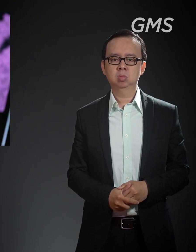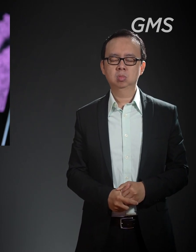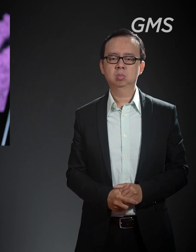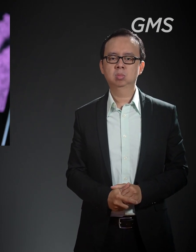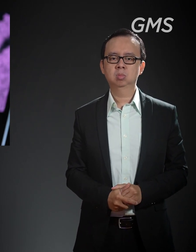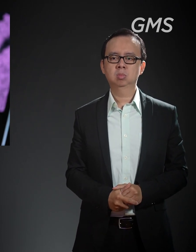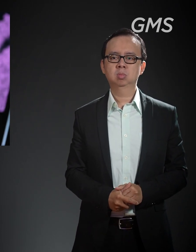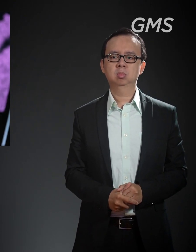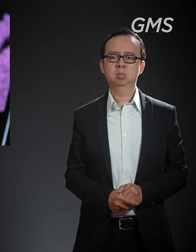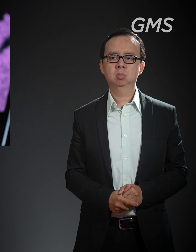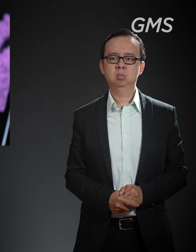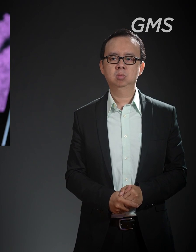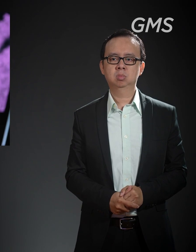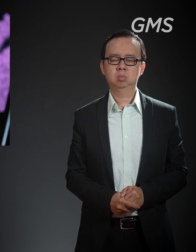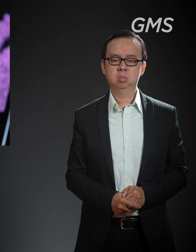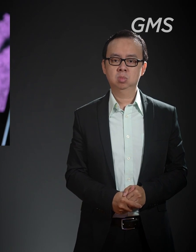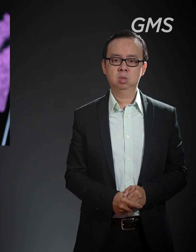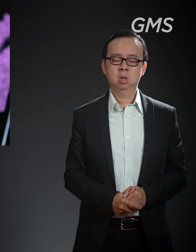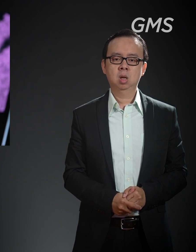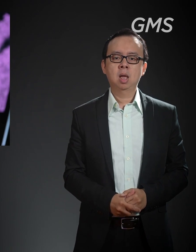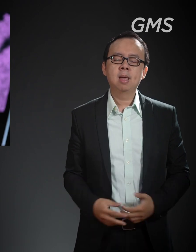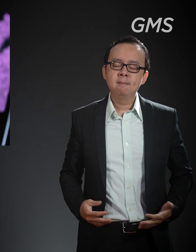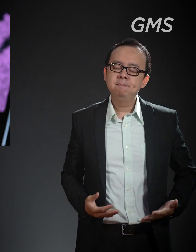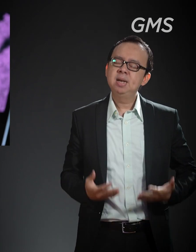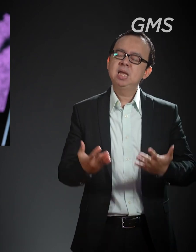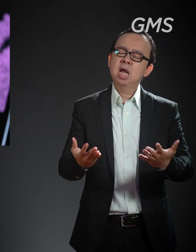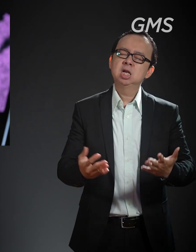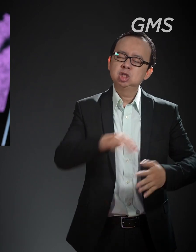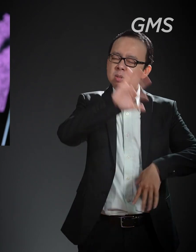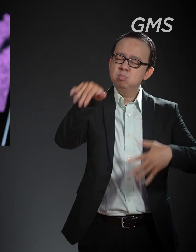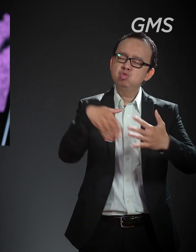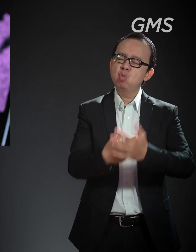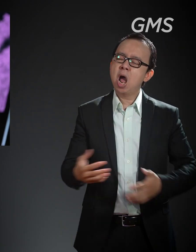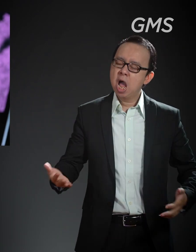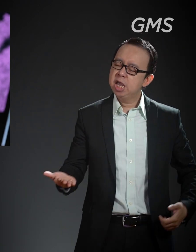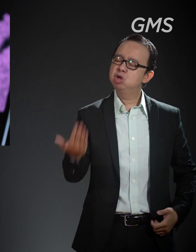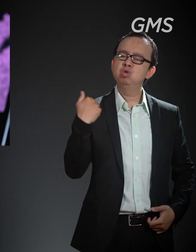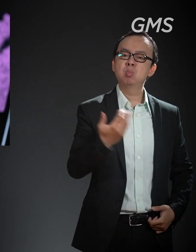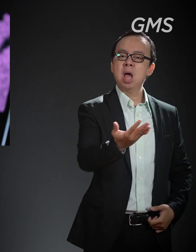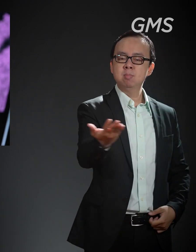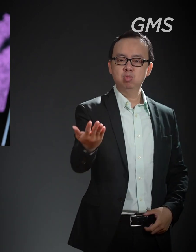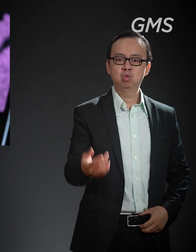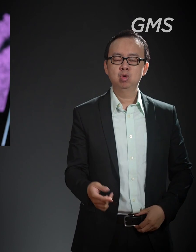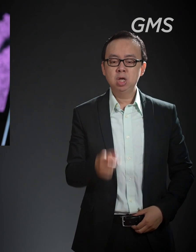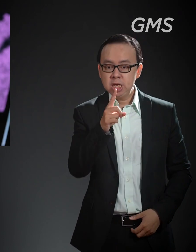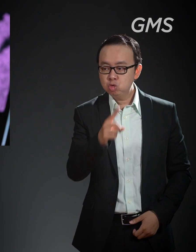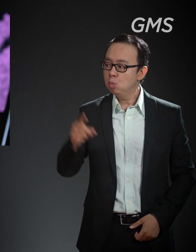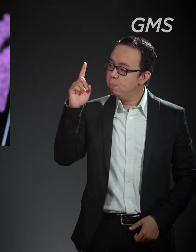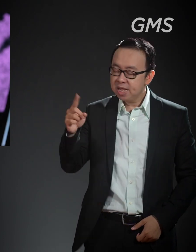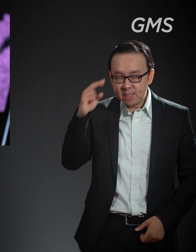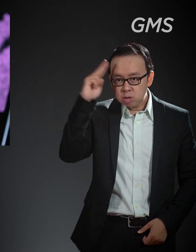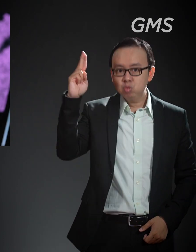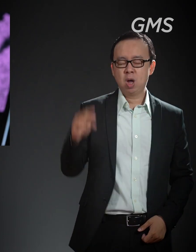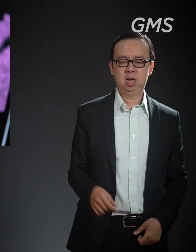ayatnya. Berikan seluruh hidupmu. Perintah Tuhan kepada si orang kaya itu, jual seluruh hartamu.